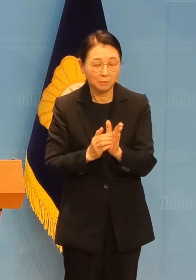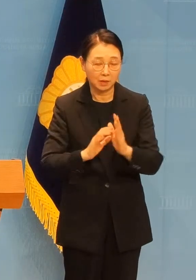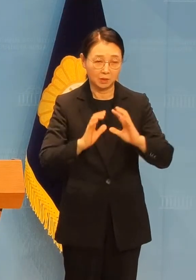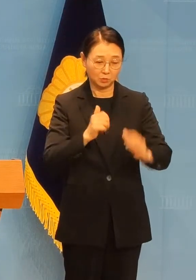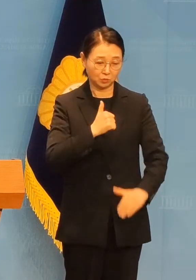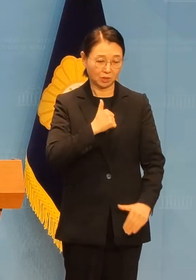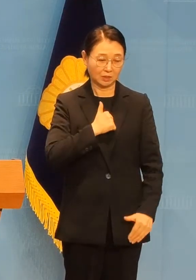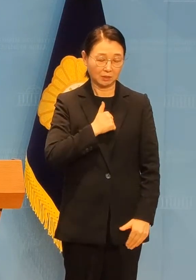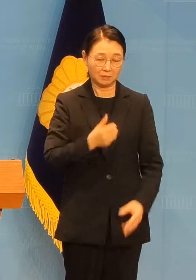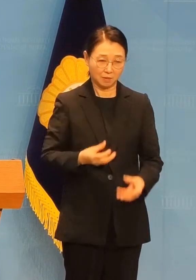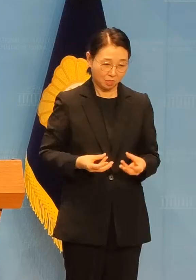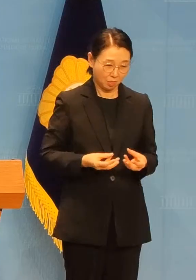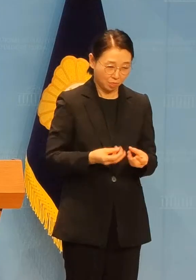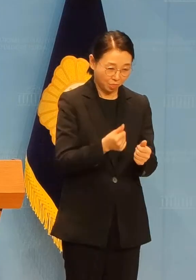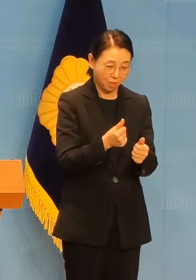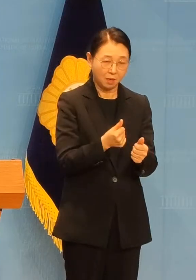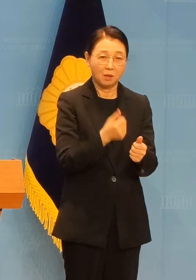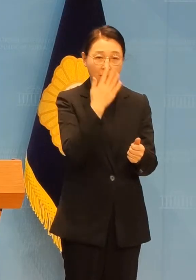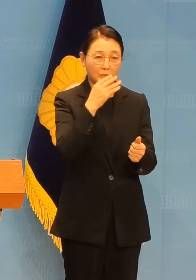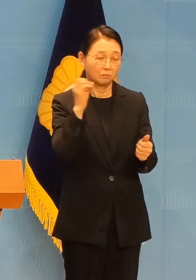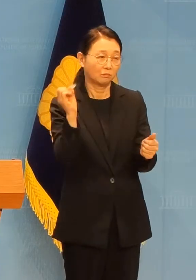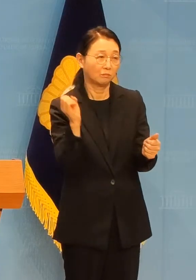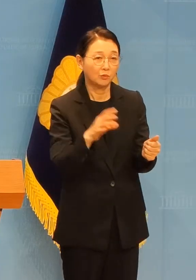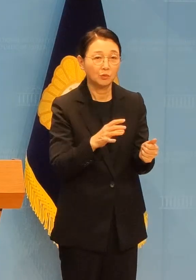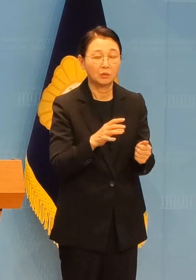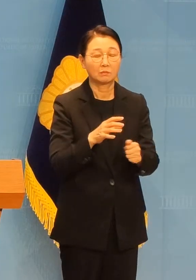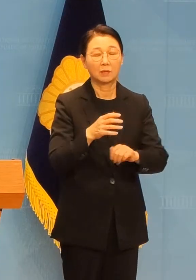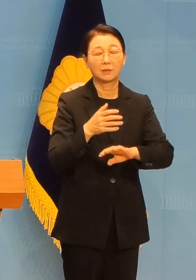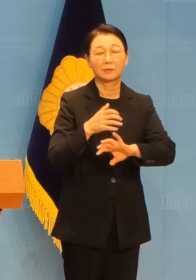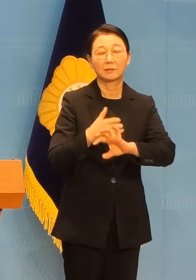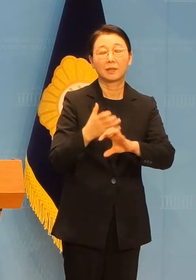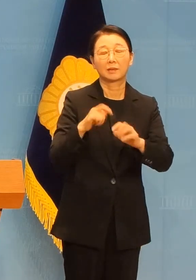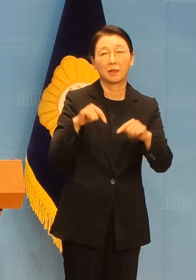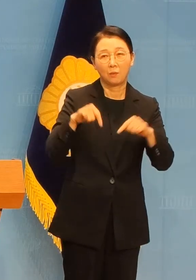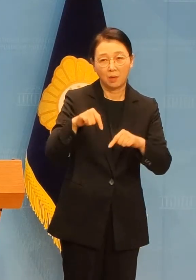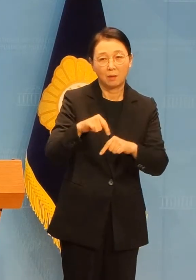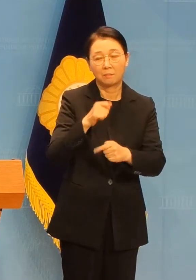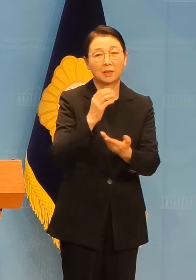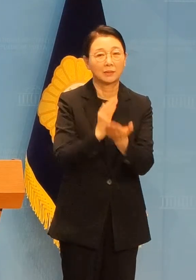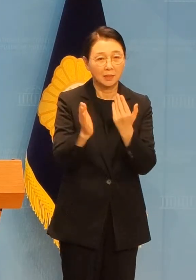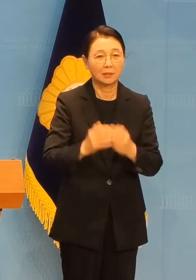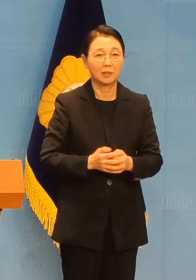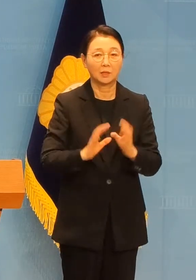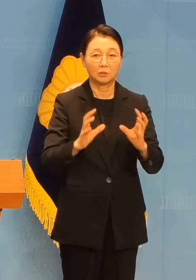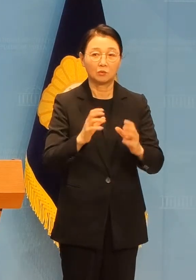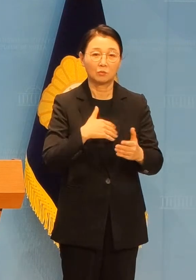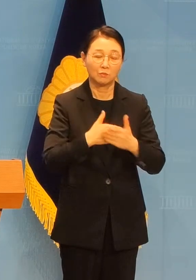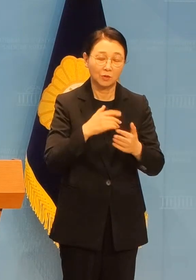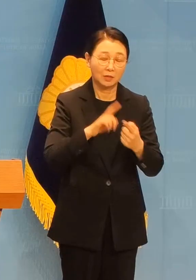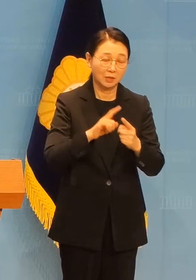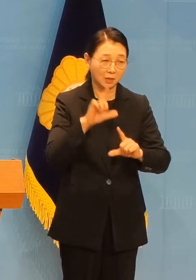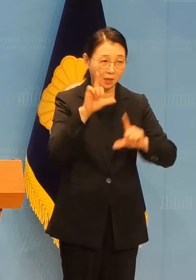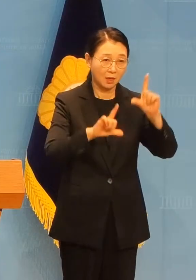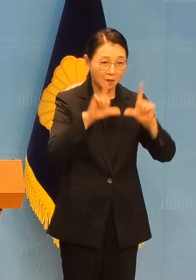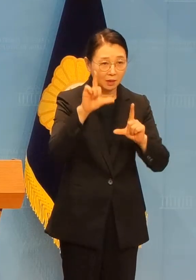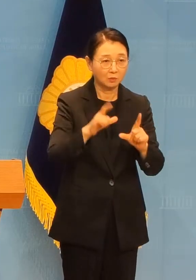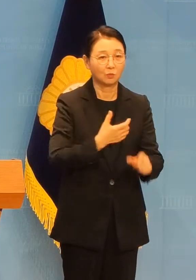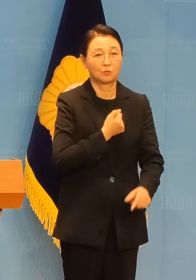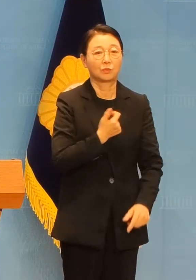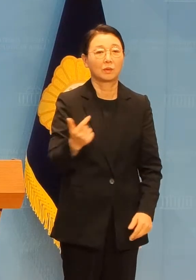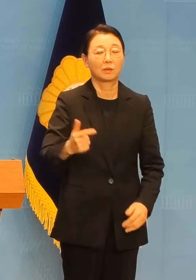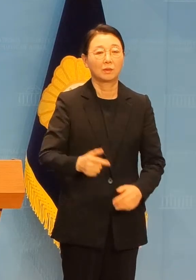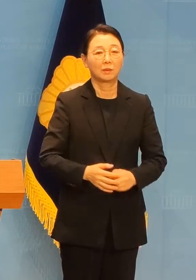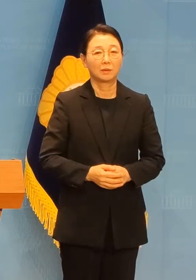자존심을 짓밟은 명백한 외교 참사입니다. 국민의 불안을 대하는 태도는 더